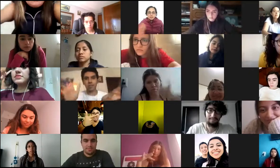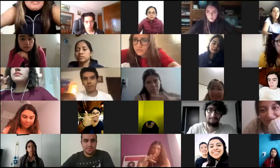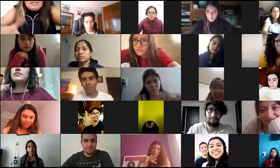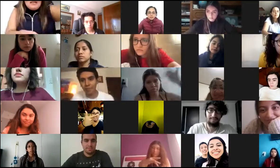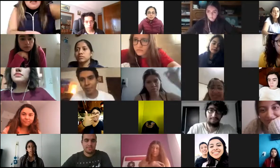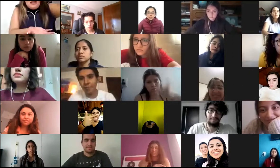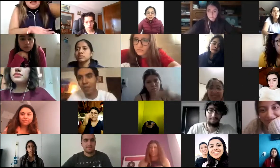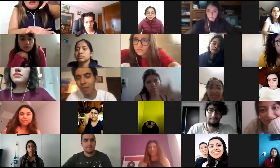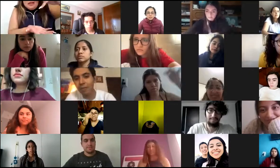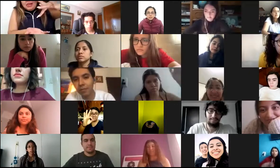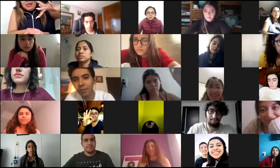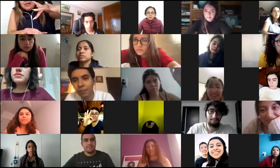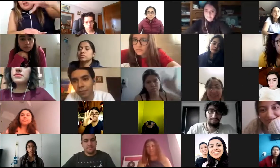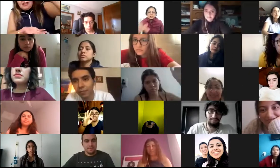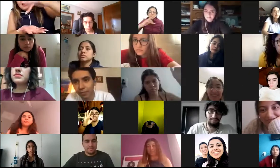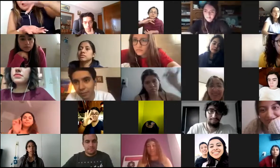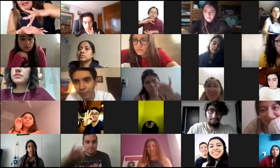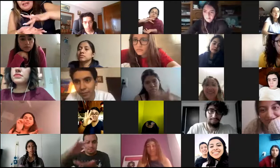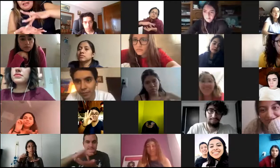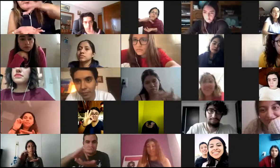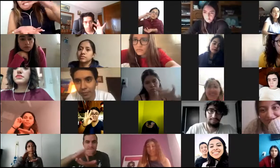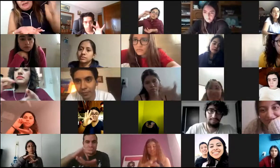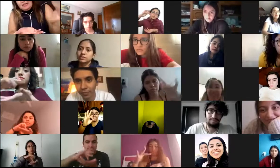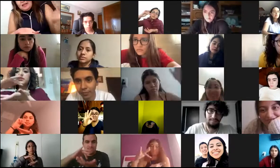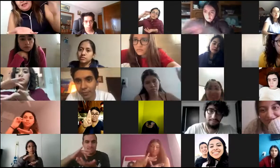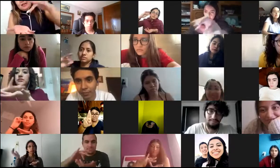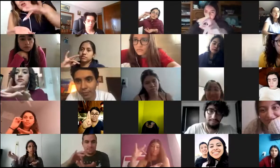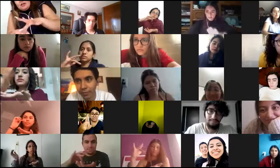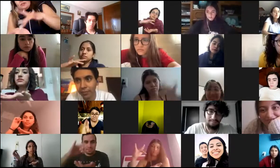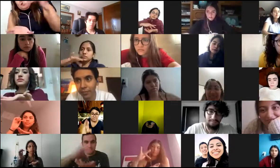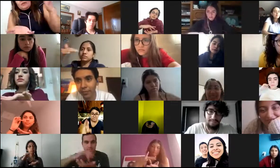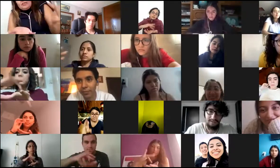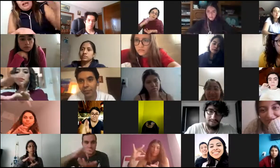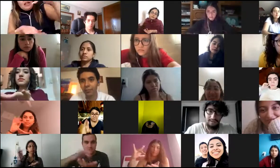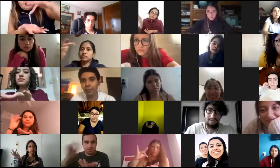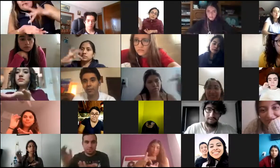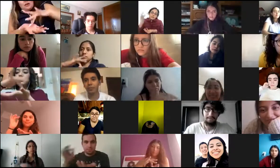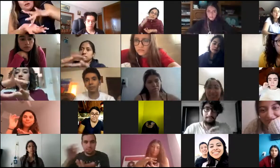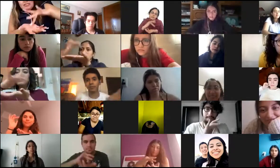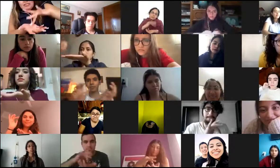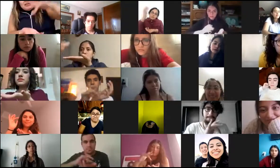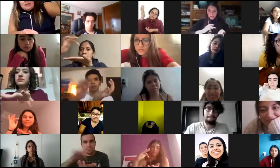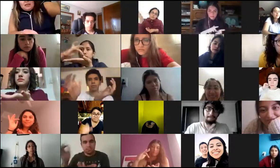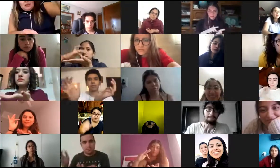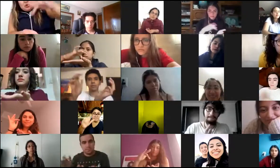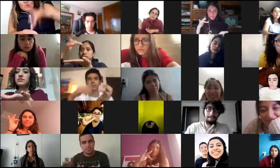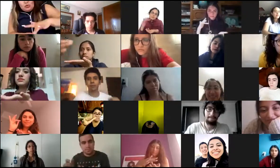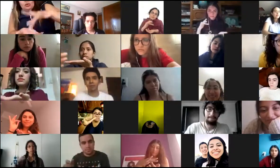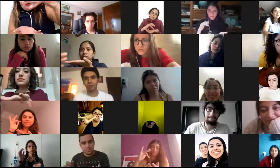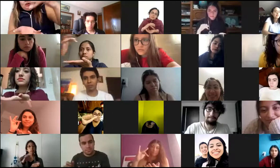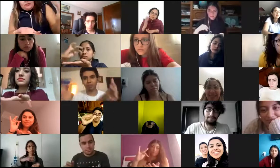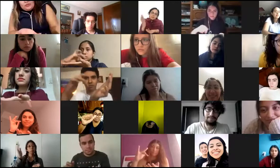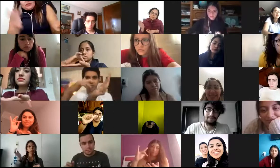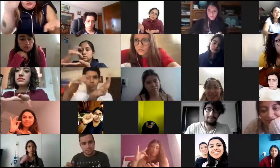se entra mi seña. Ajá. Cae y brinca, como si rebotara. No hace aquí.